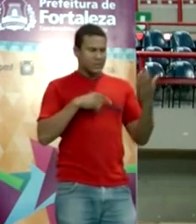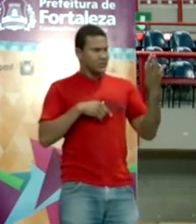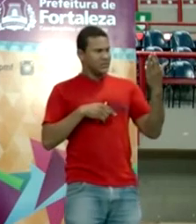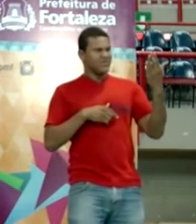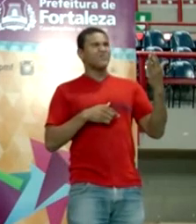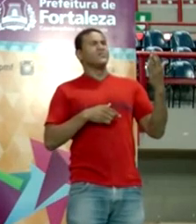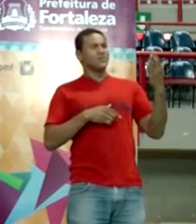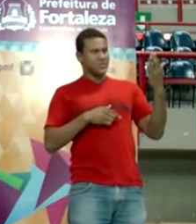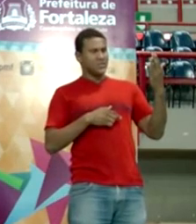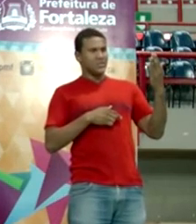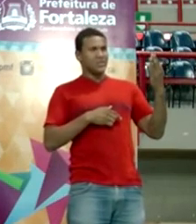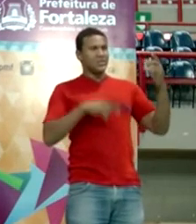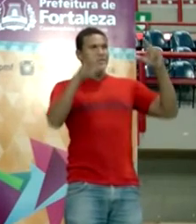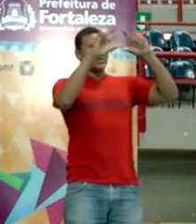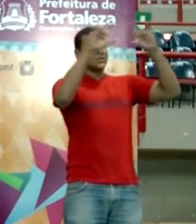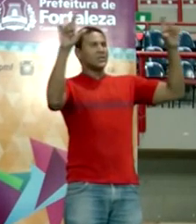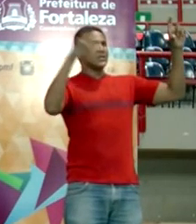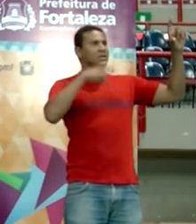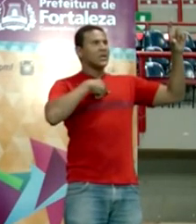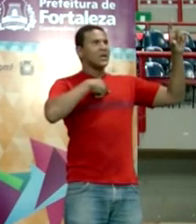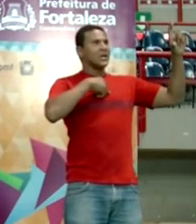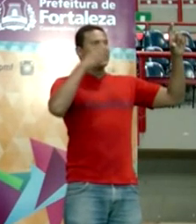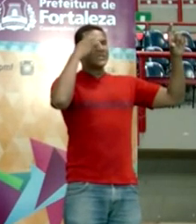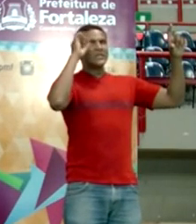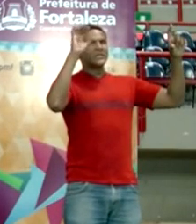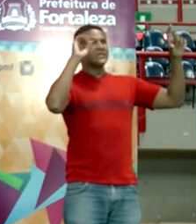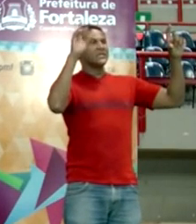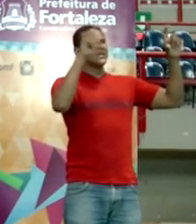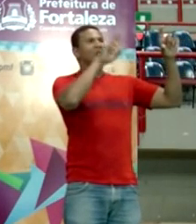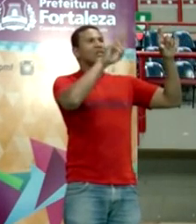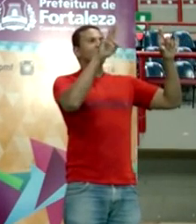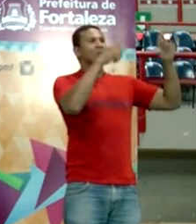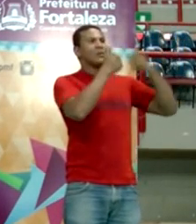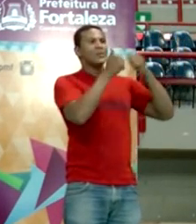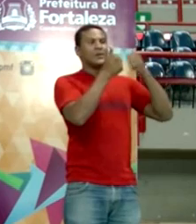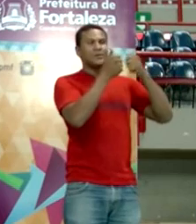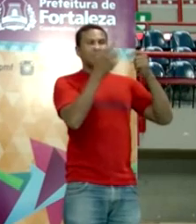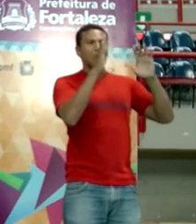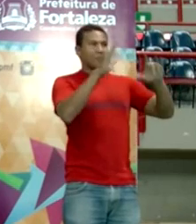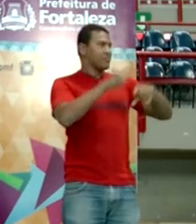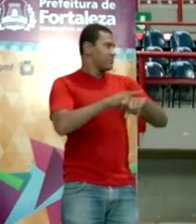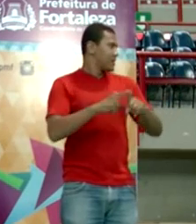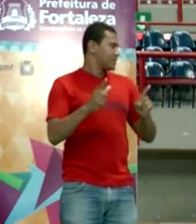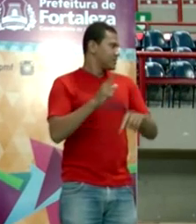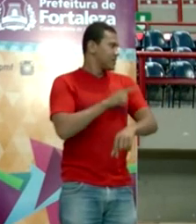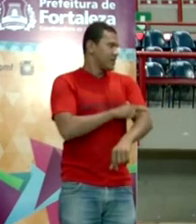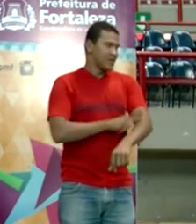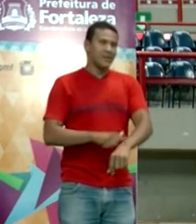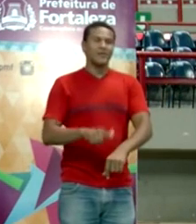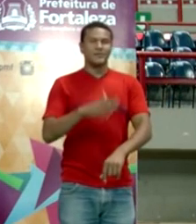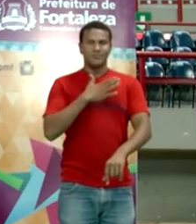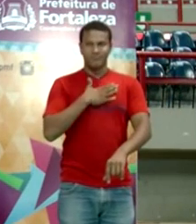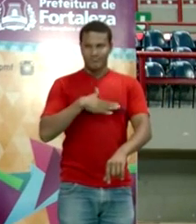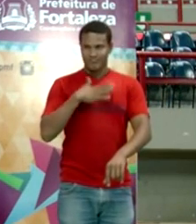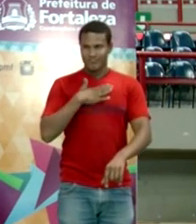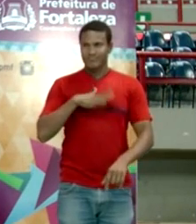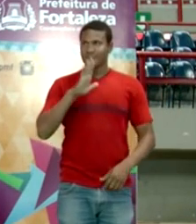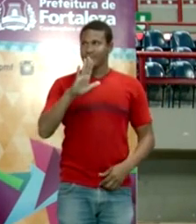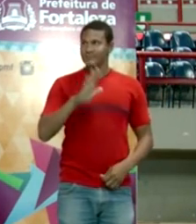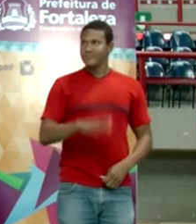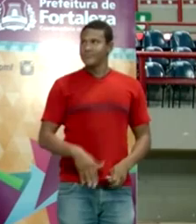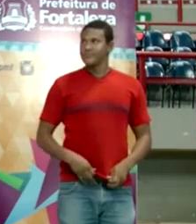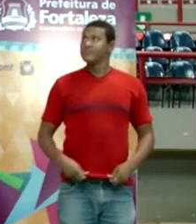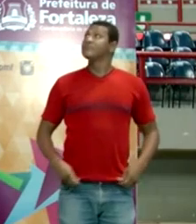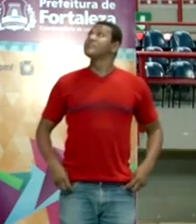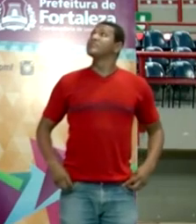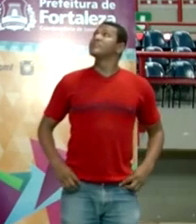Parangaba, Papicu, Siqueira, já dá dor de cabeça. Tá? Mas calma. Vai com calma. Pois bem. Vamos